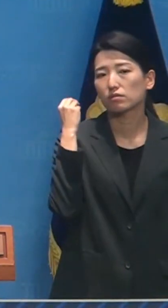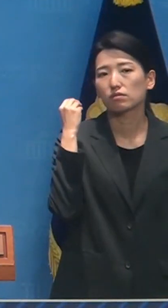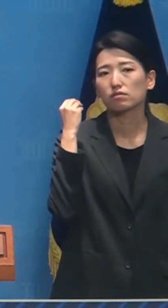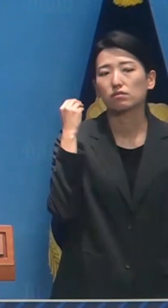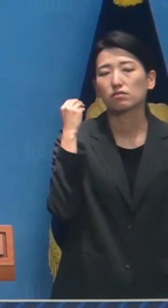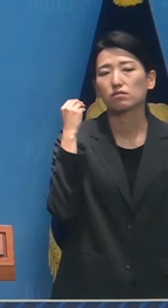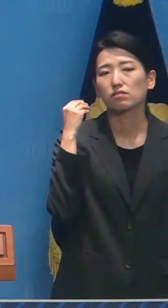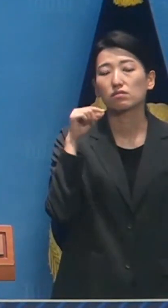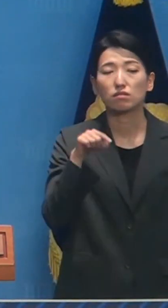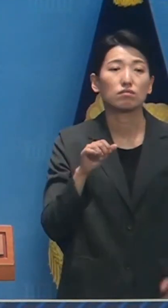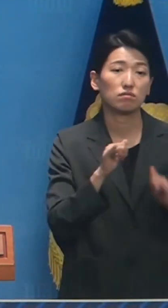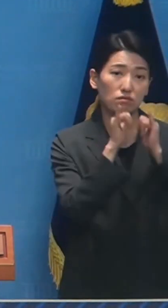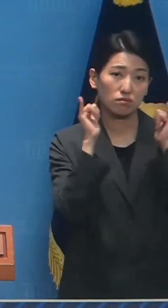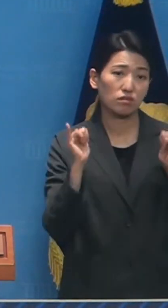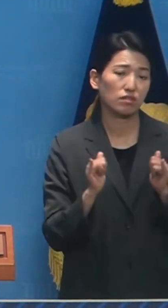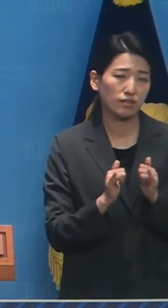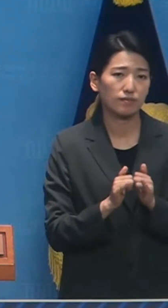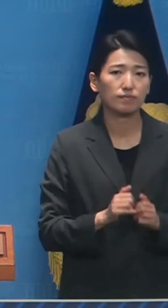참혹한 현상과